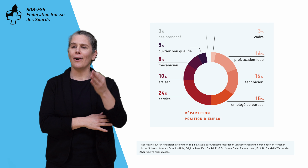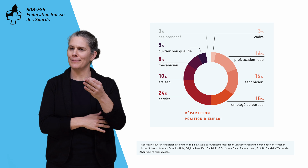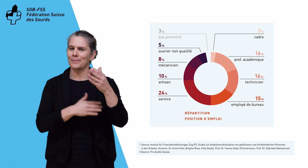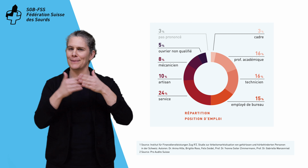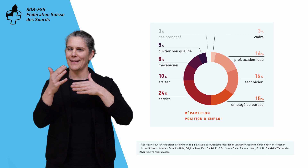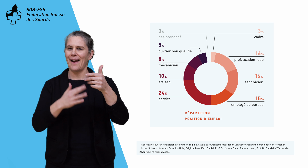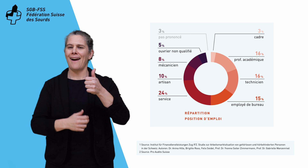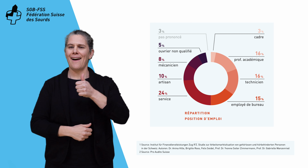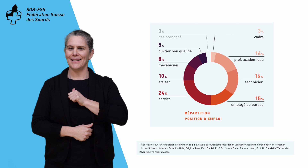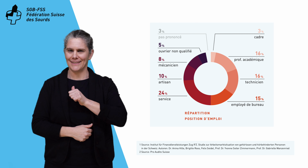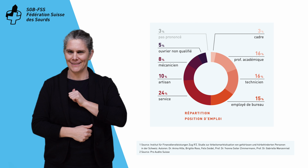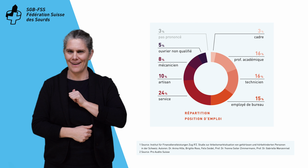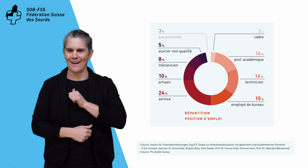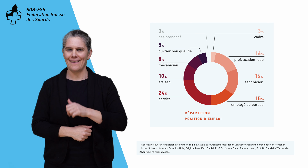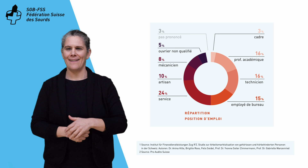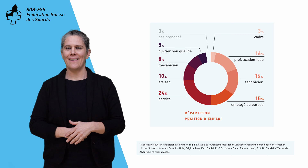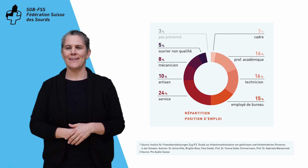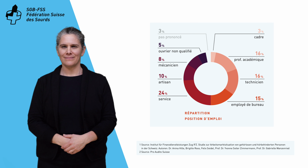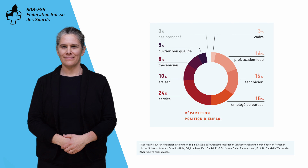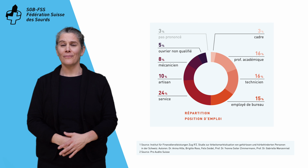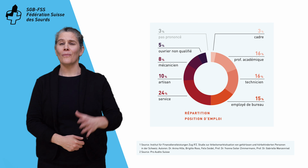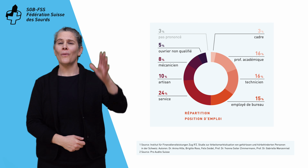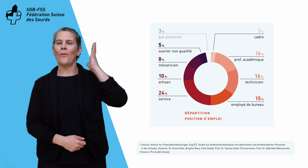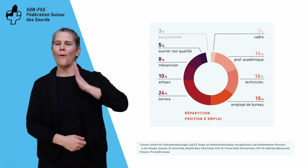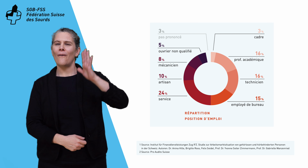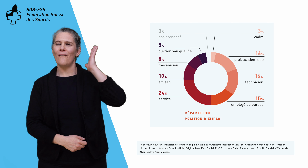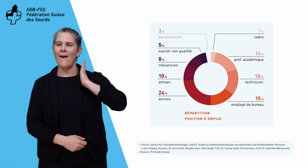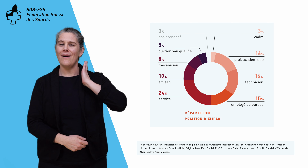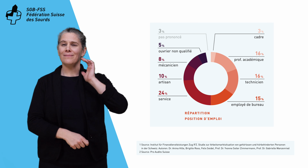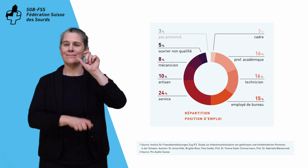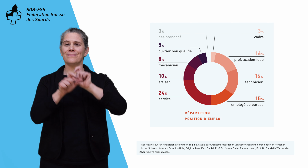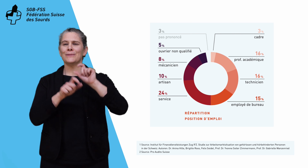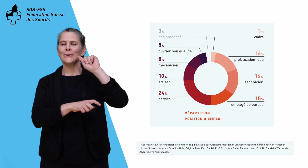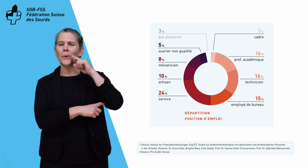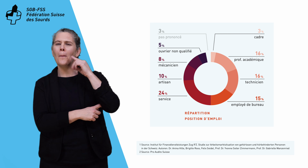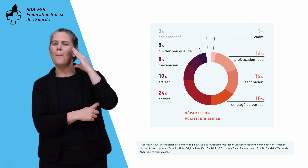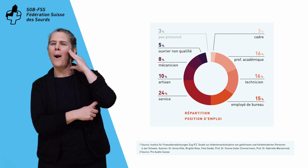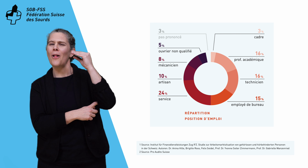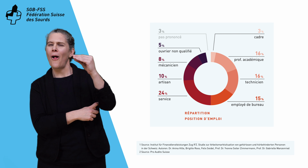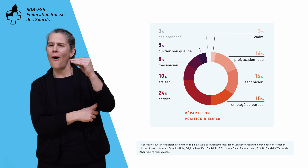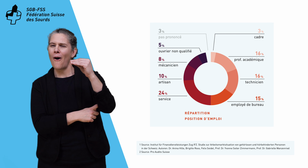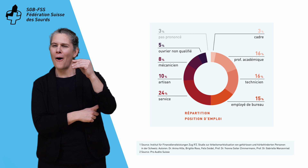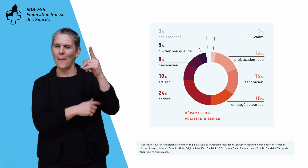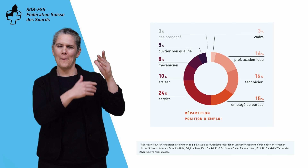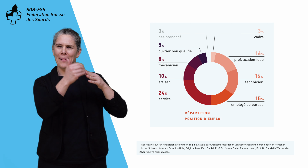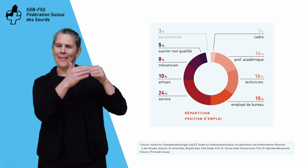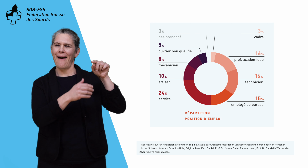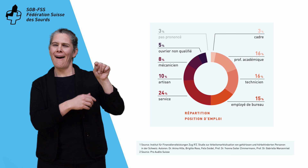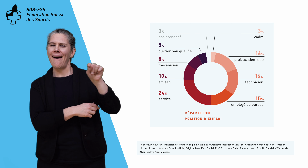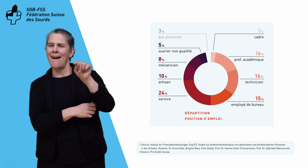% un métier artisanal. Les professions auxquelles les personnes sourdes et malentendantes n'ont pas